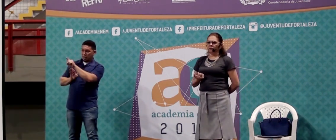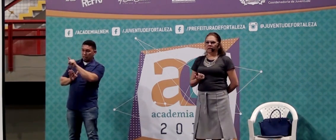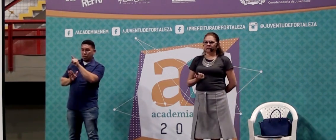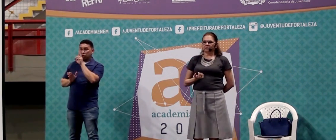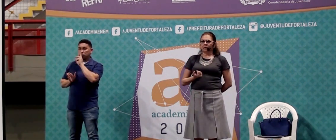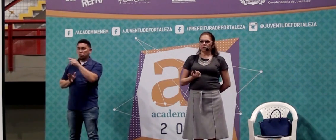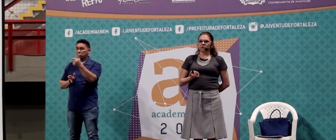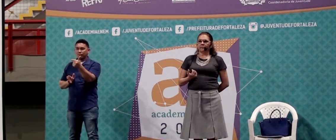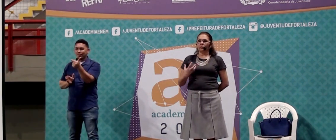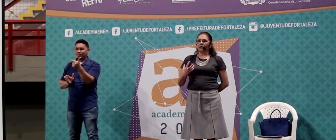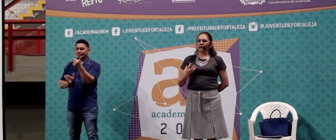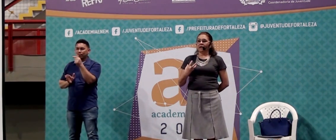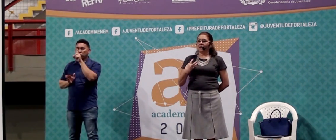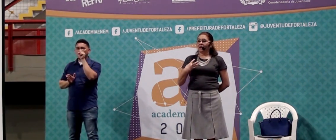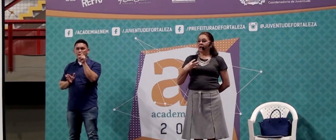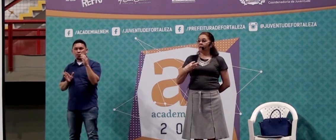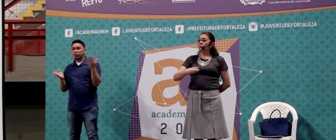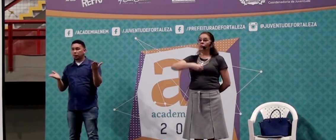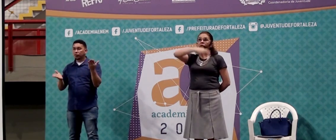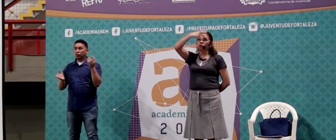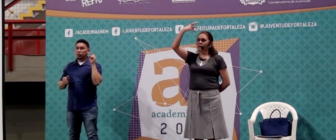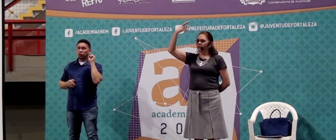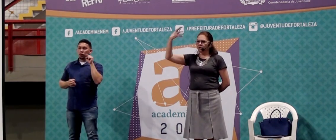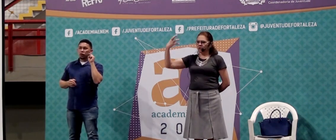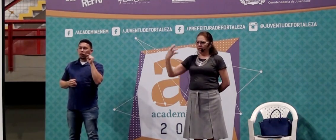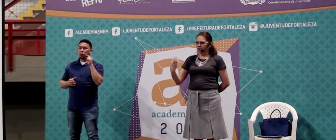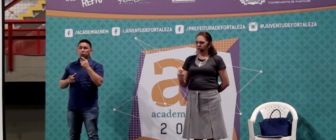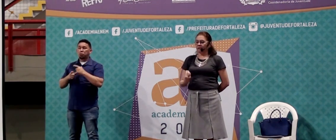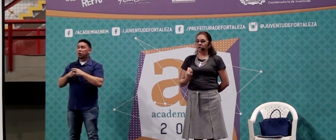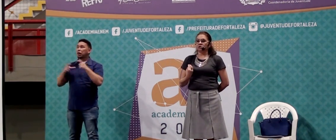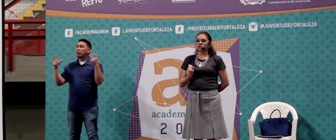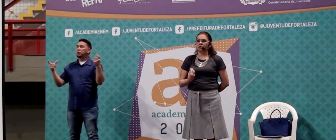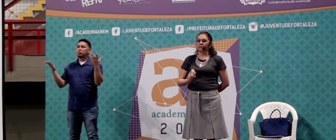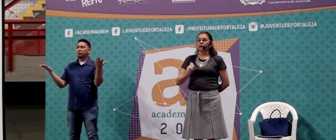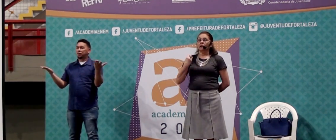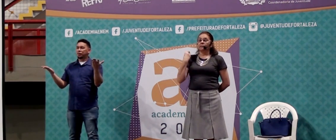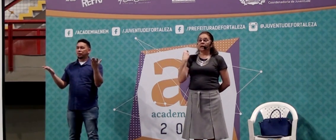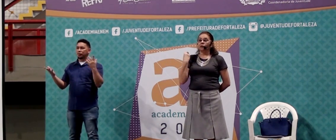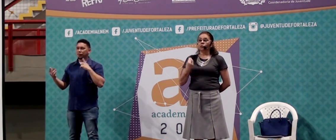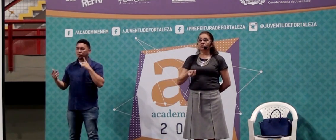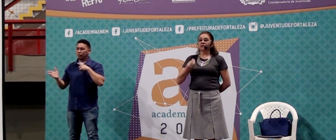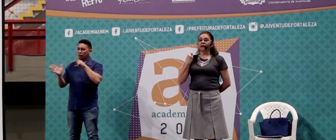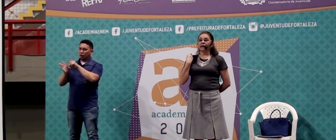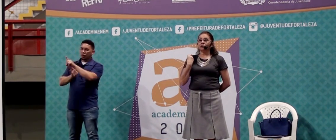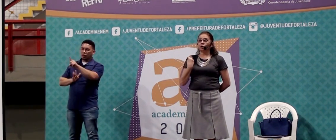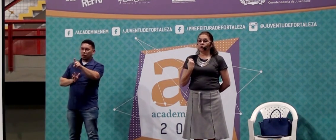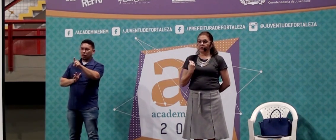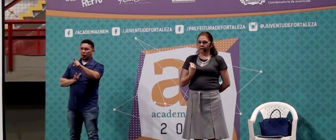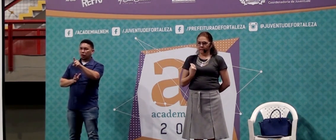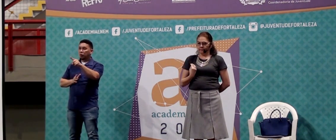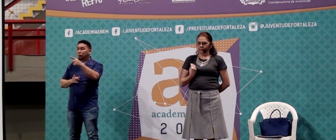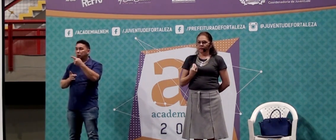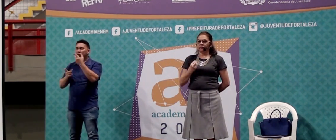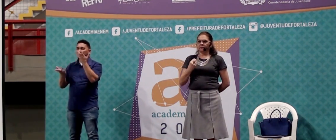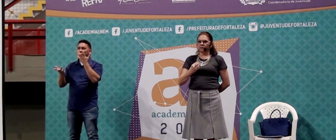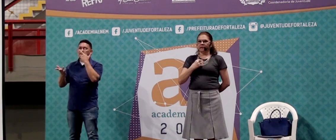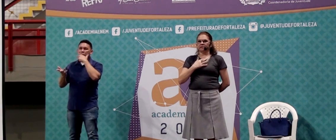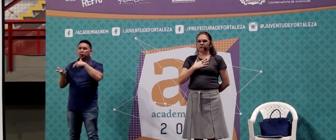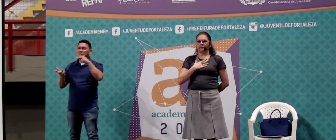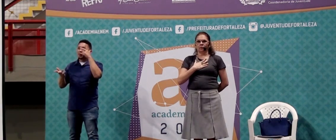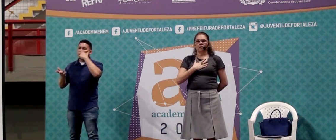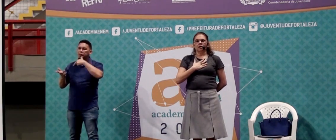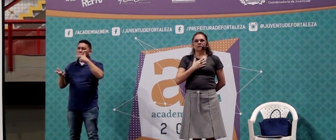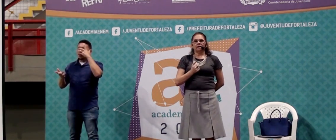perguntas que não têm resposta é porque ela é muito abrangente, que a gente chama pergunta retórica. Vamos